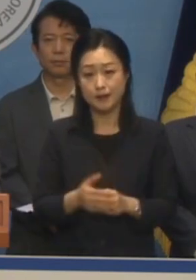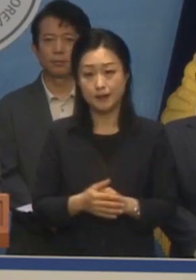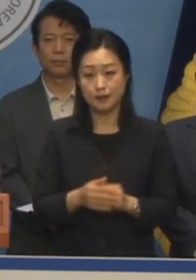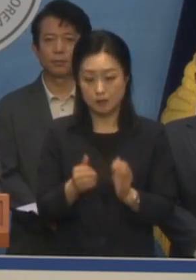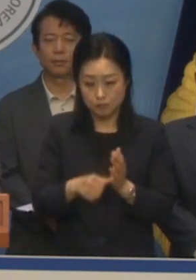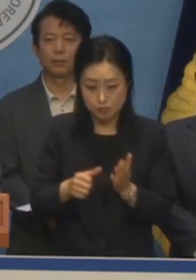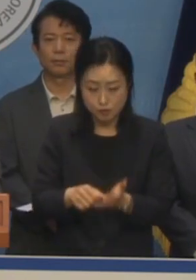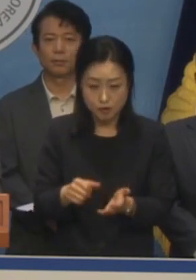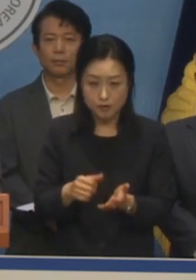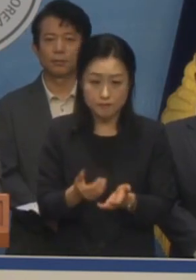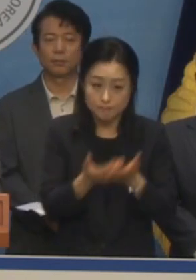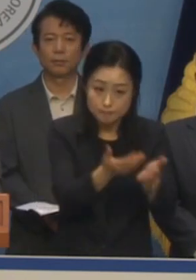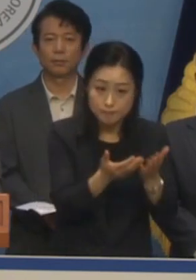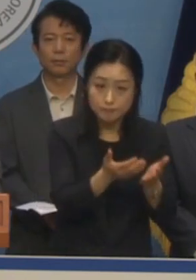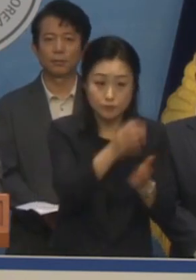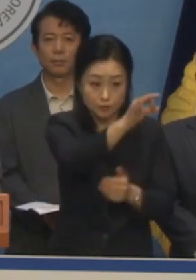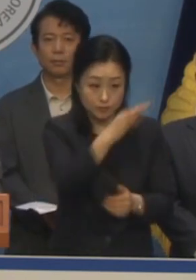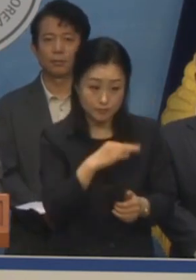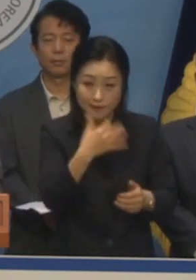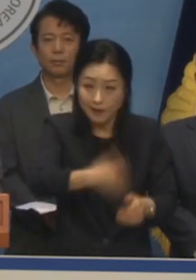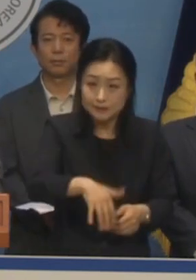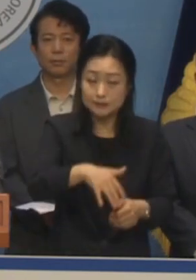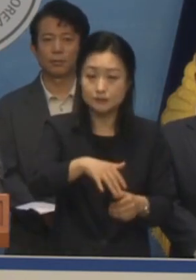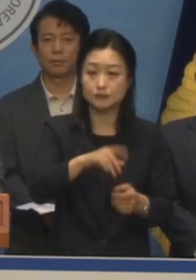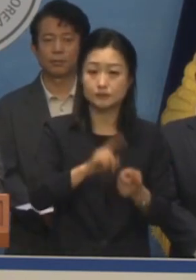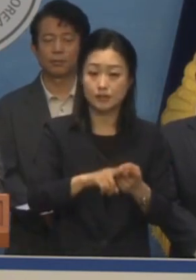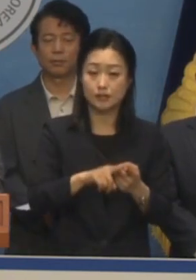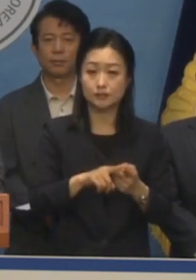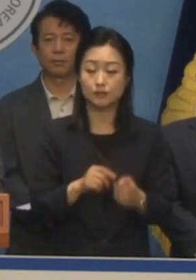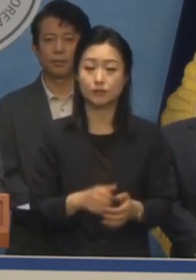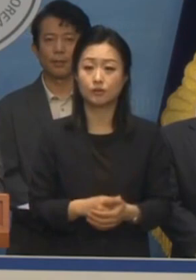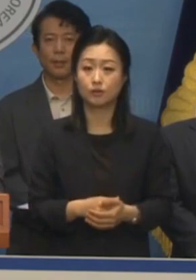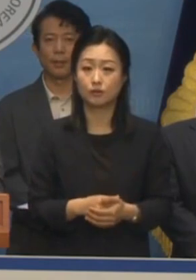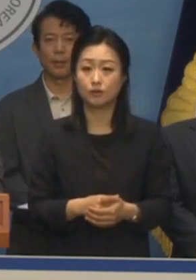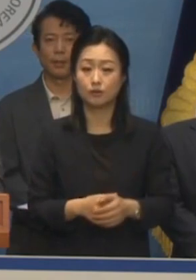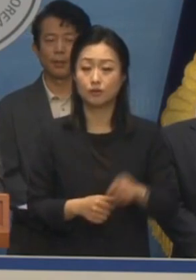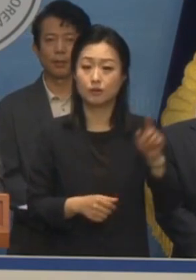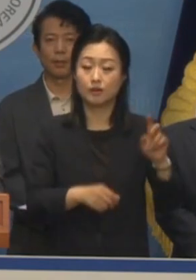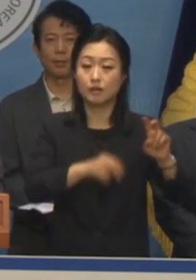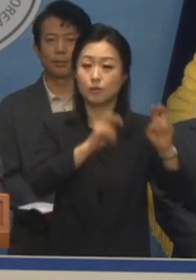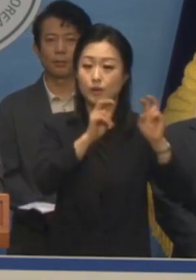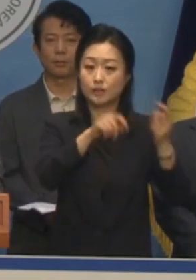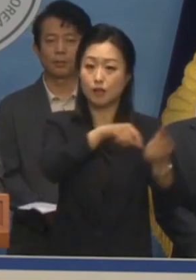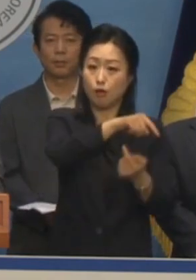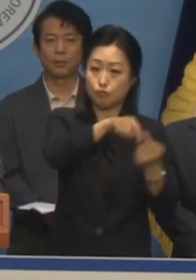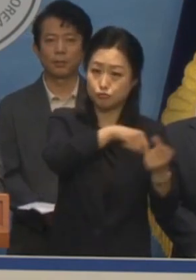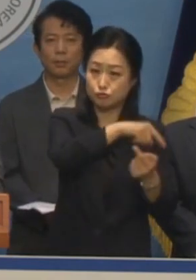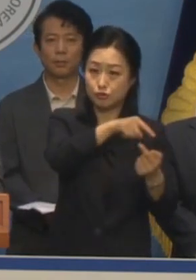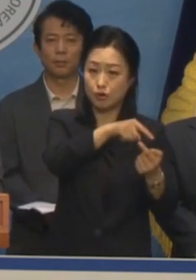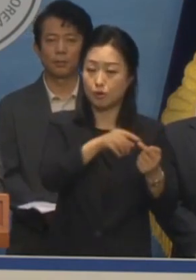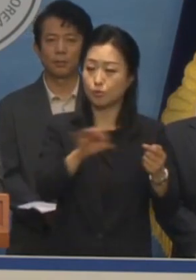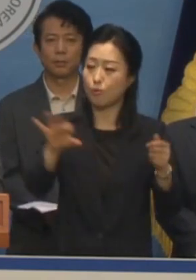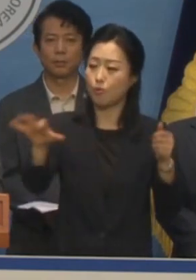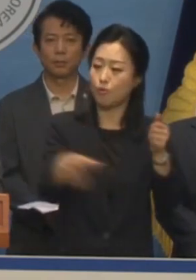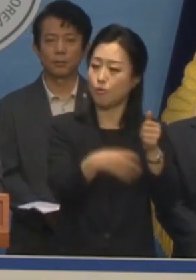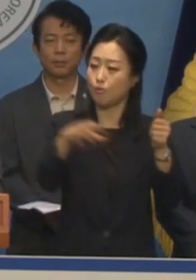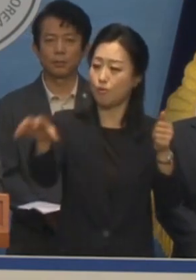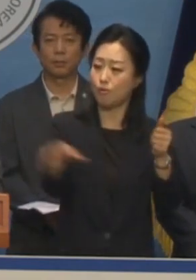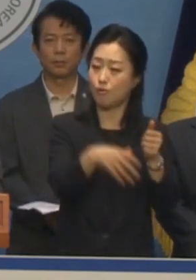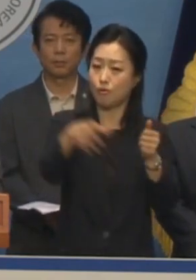업체들이 가져가야 할 대금 정산을 마치 자신들의 사업 미천인 양